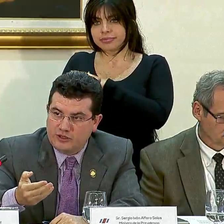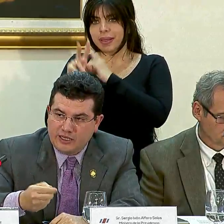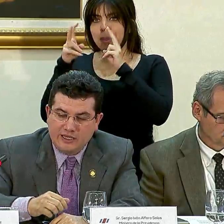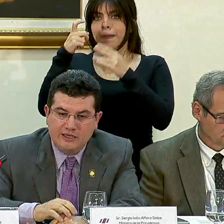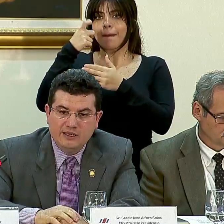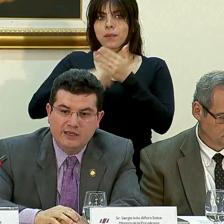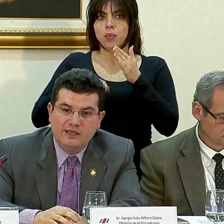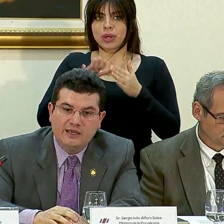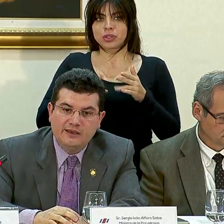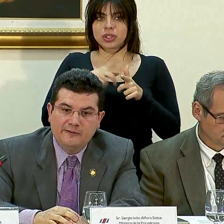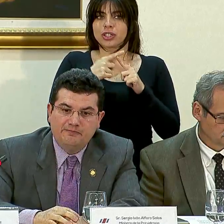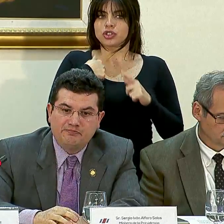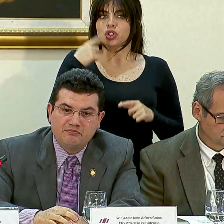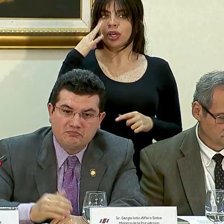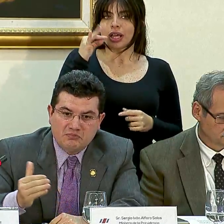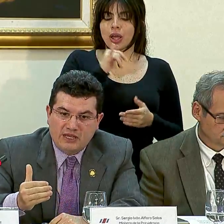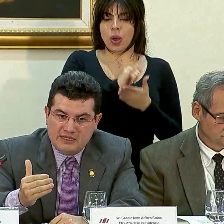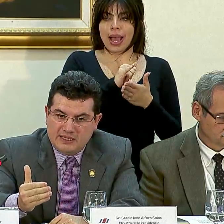y yo creo que aquí